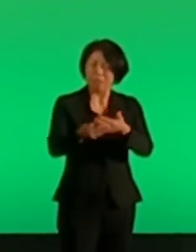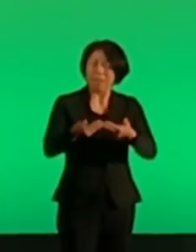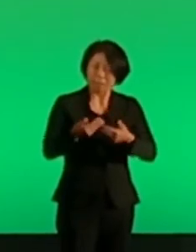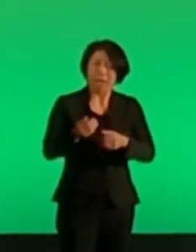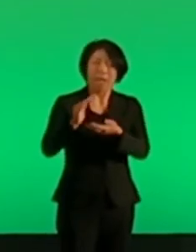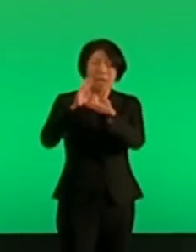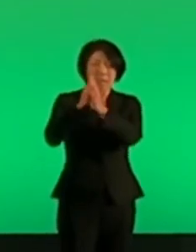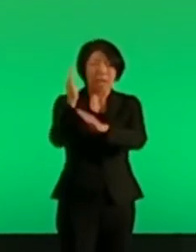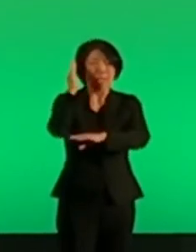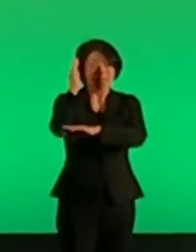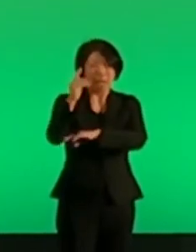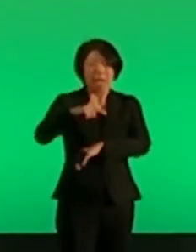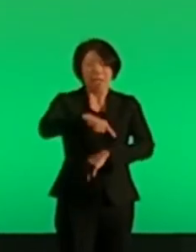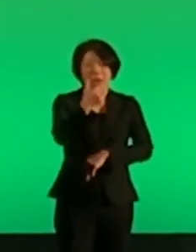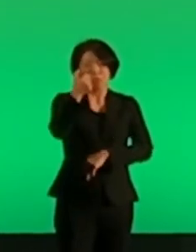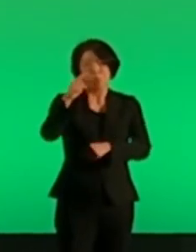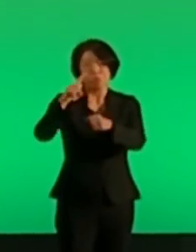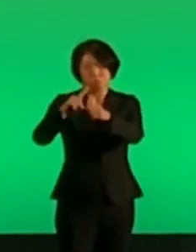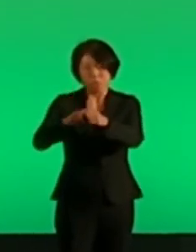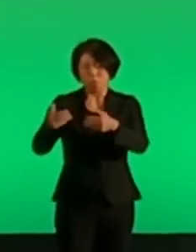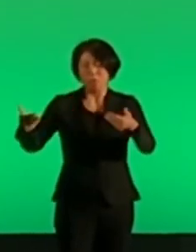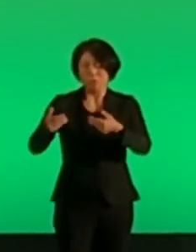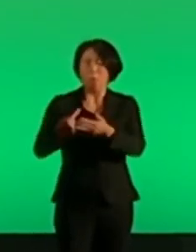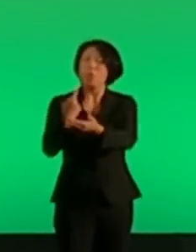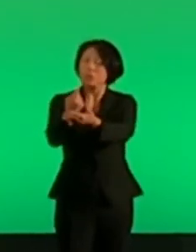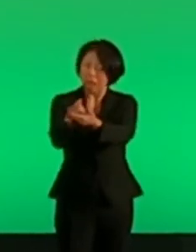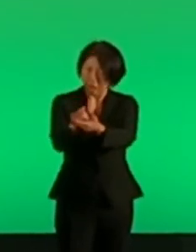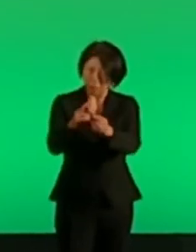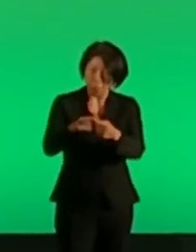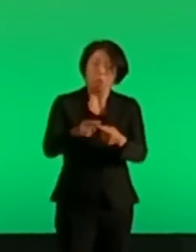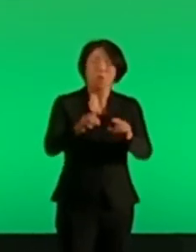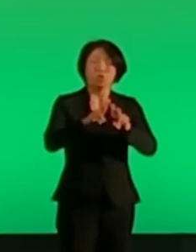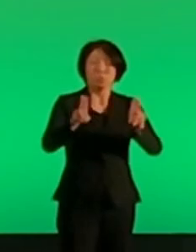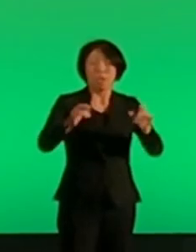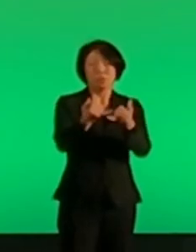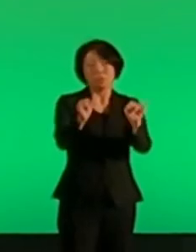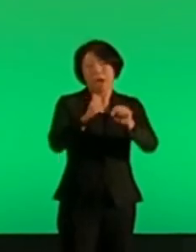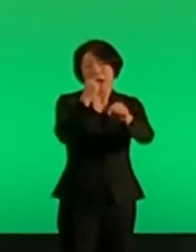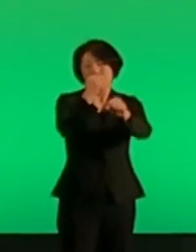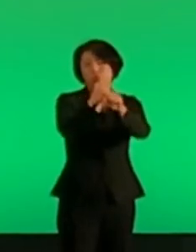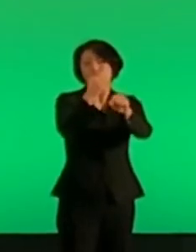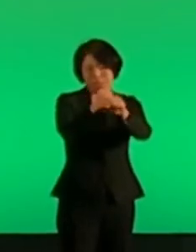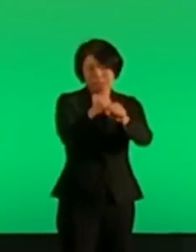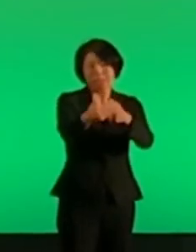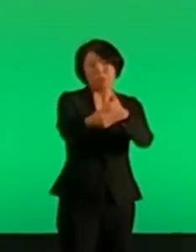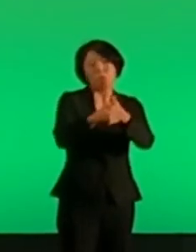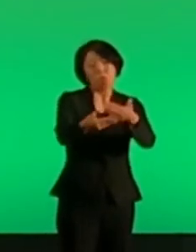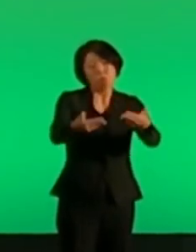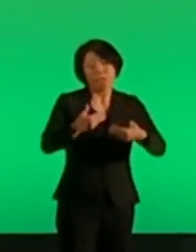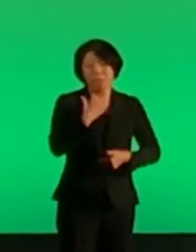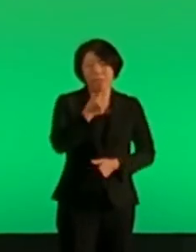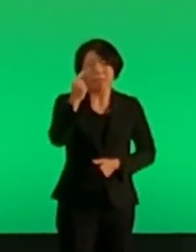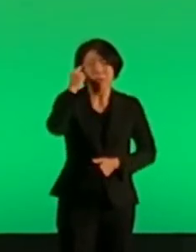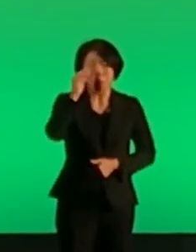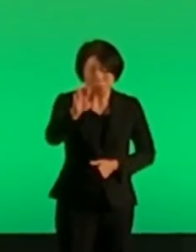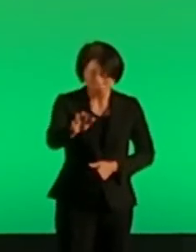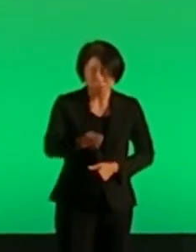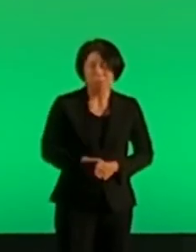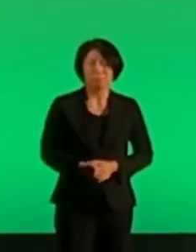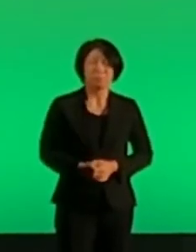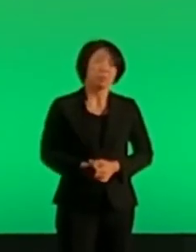周年の事業への参加と、そしてユニバーサル社会づくりにご協力いただきたいと思います